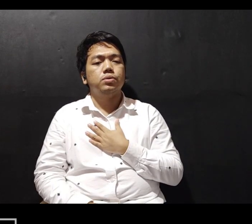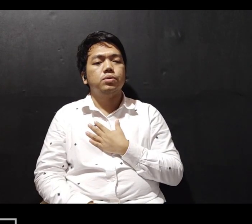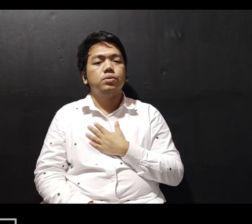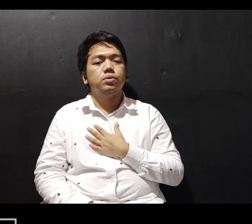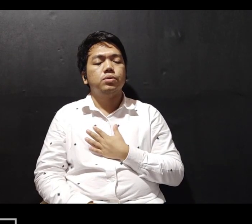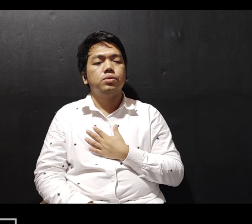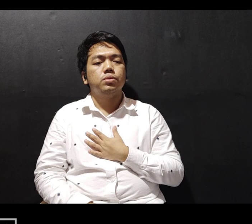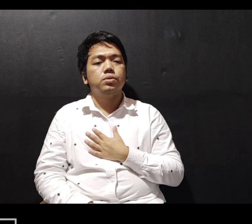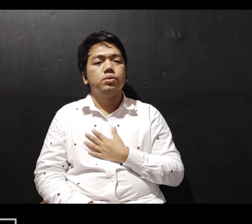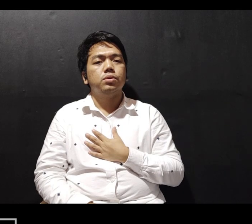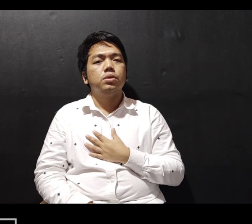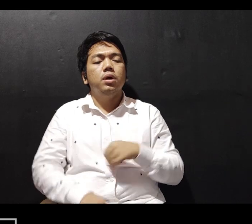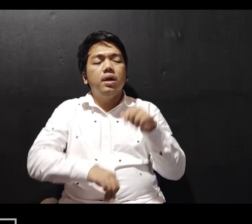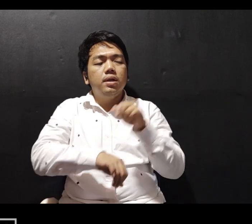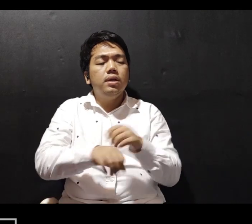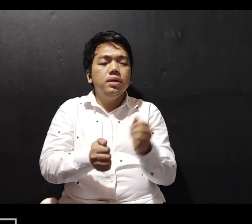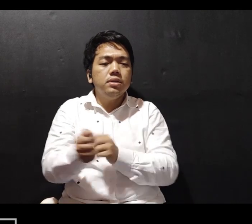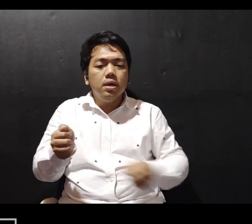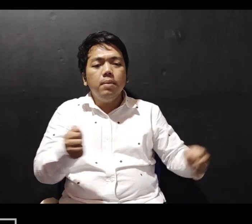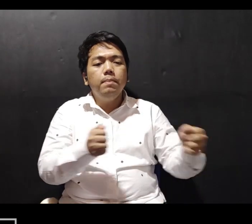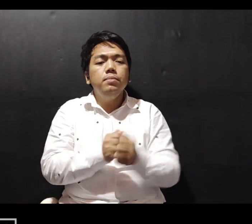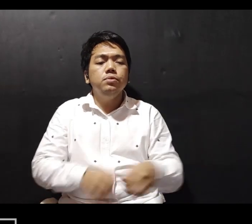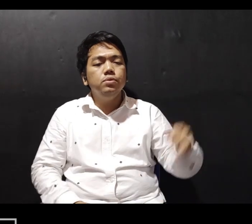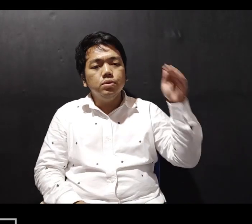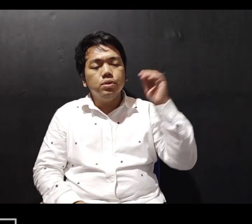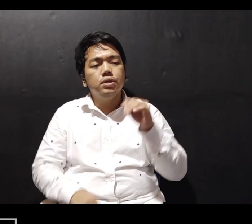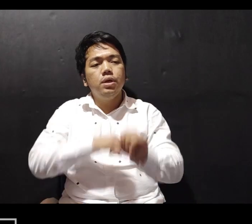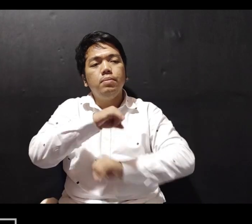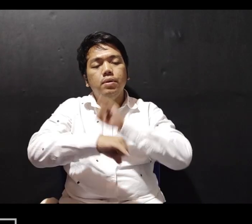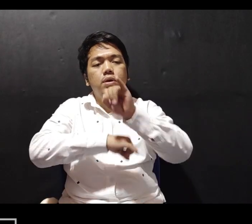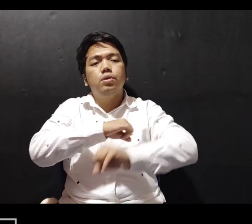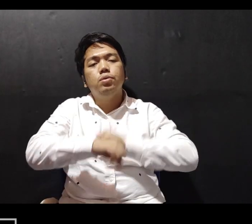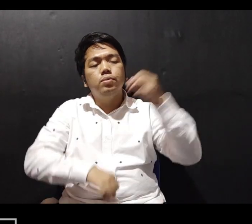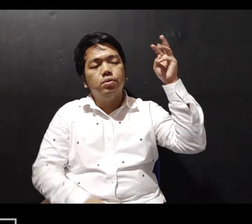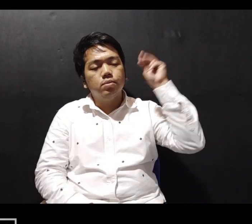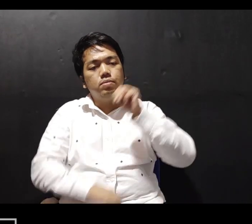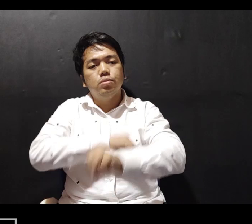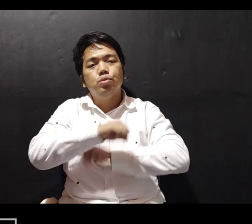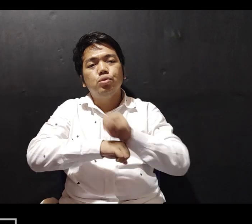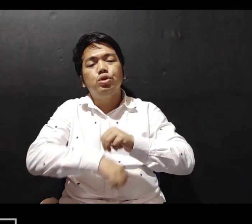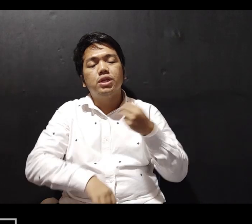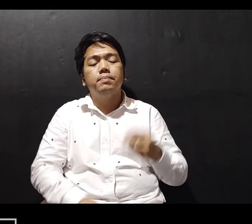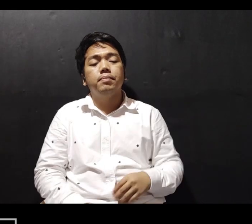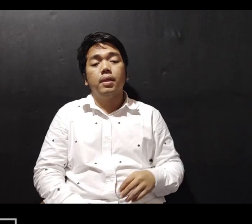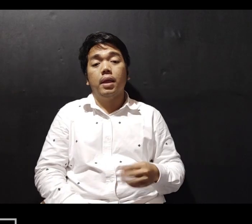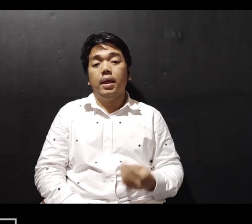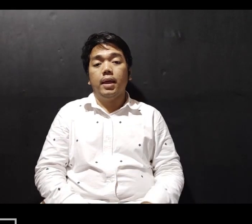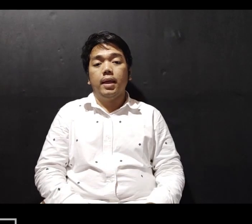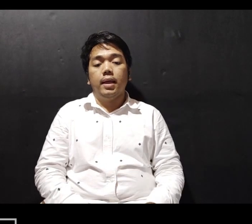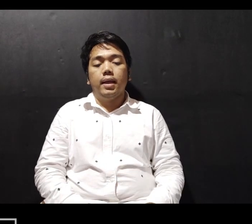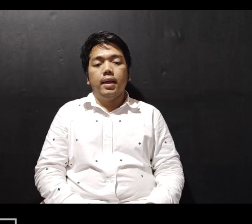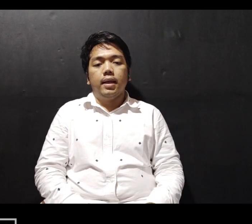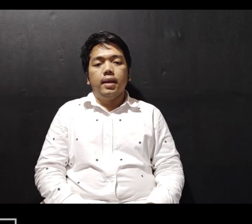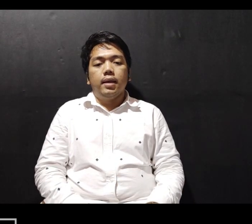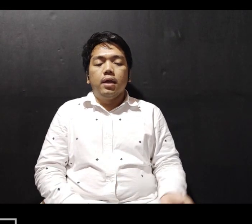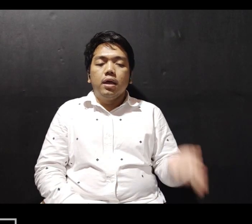bersamaku. Jadikan ini sebagai doamu saat ini. Di setiap musim hidupku. Benar